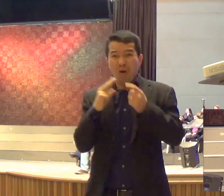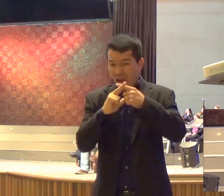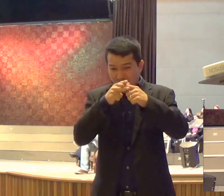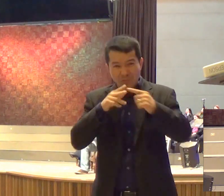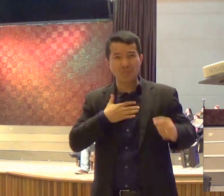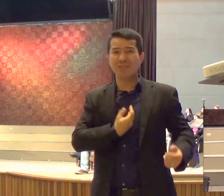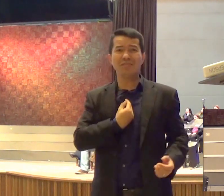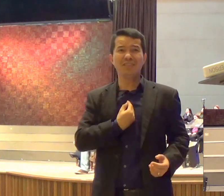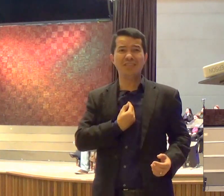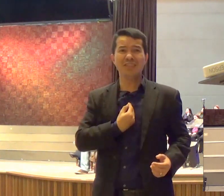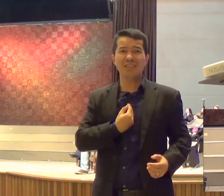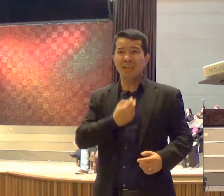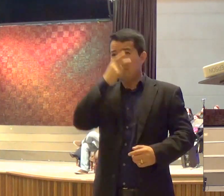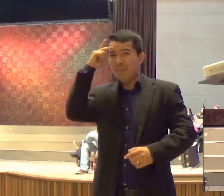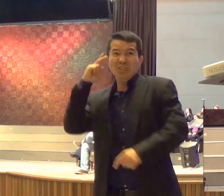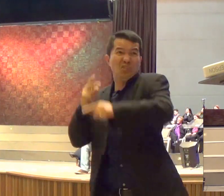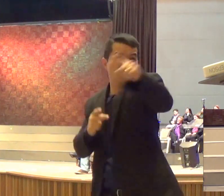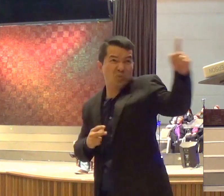para